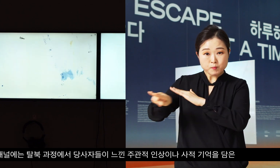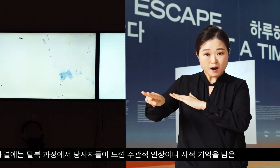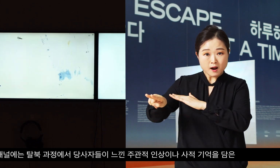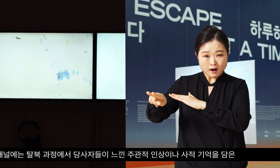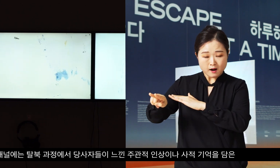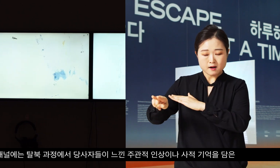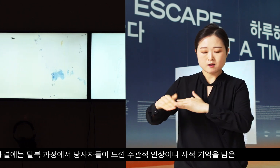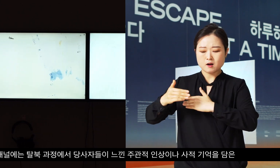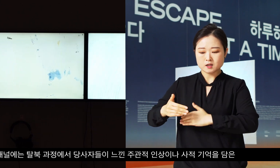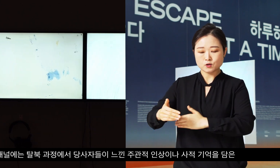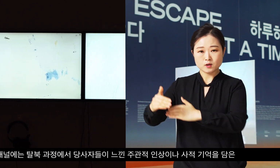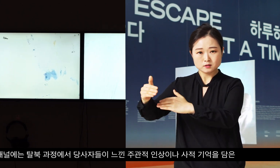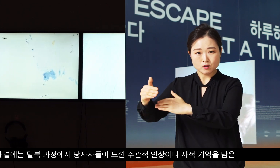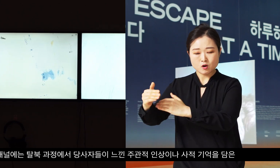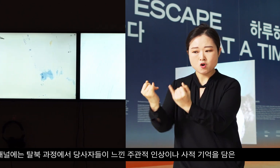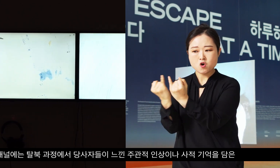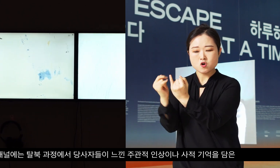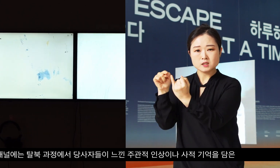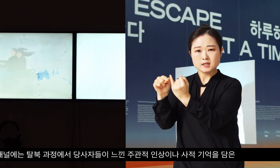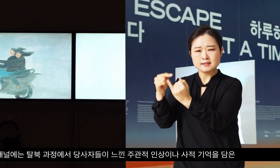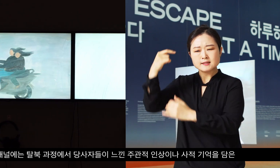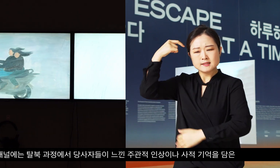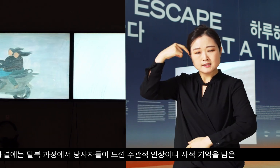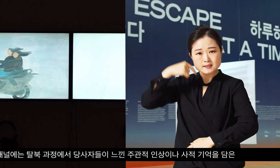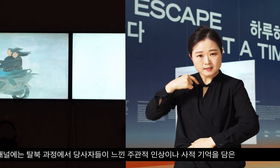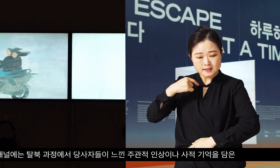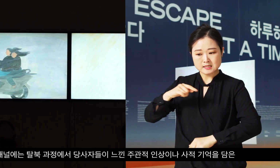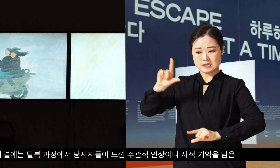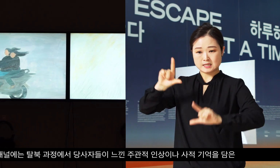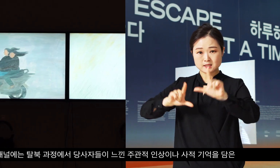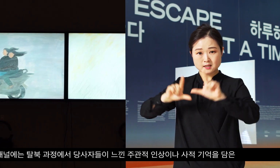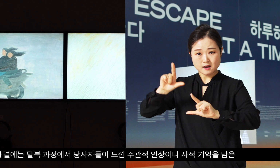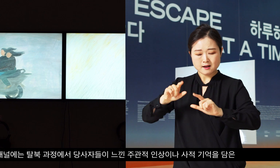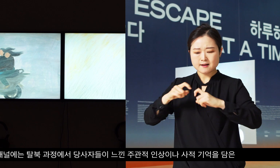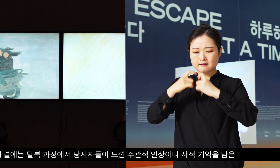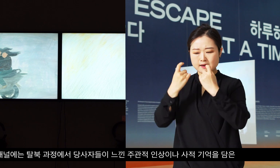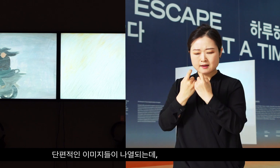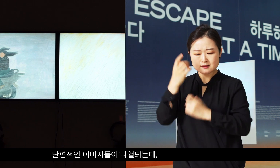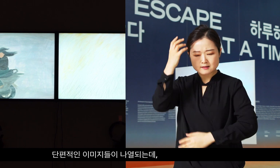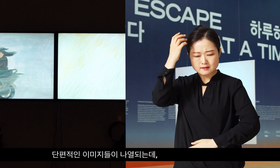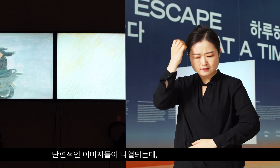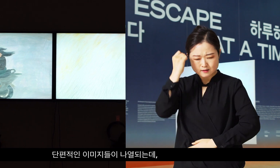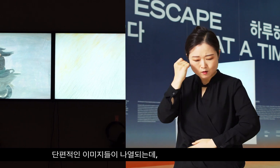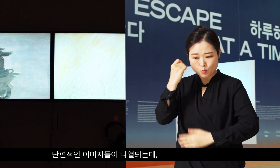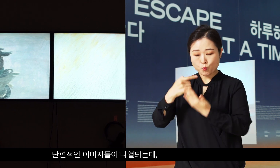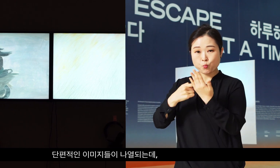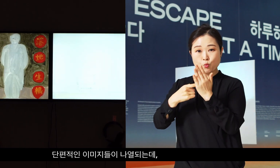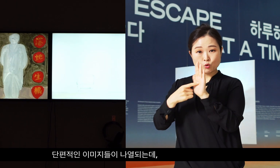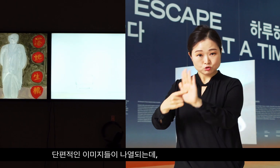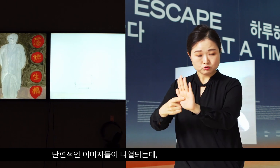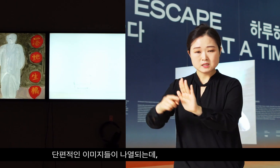느낀 주관적 인상이나 사적 기억을 담은 단편적인 이미지들이